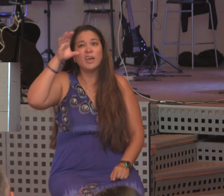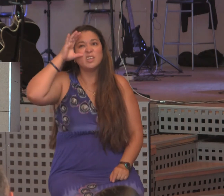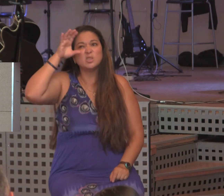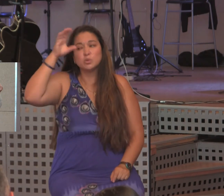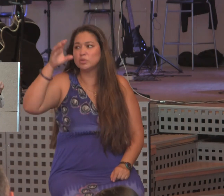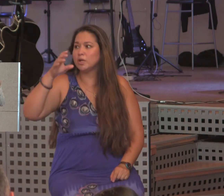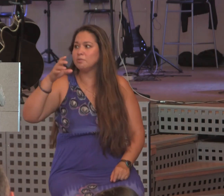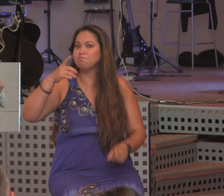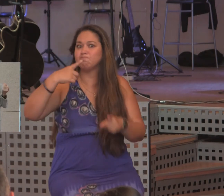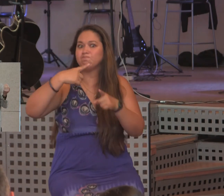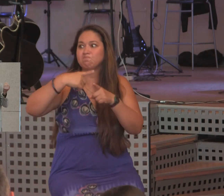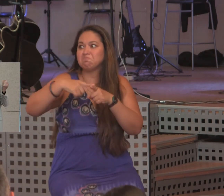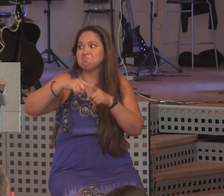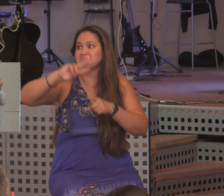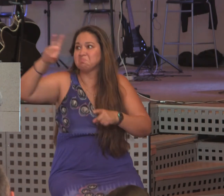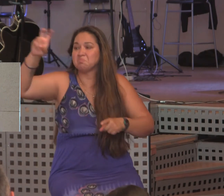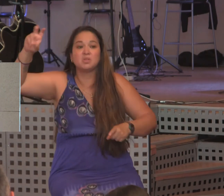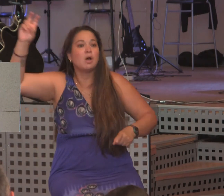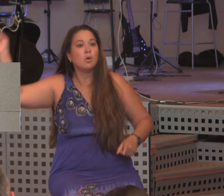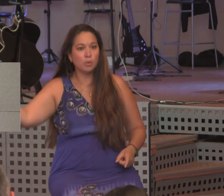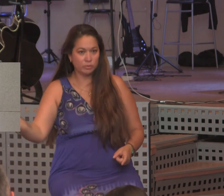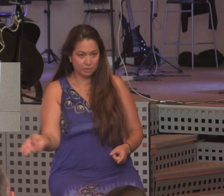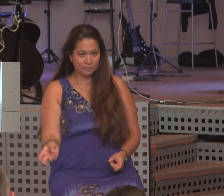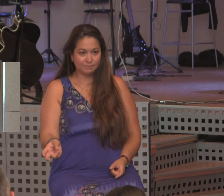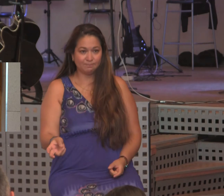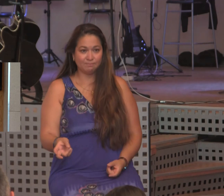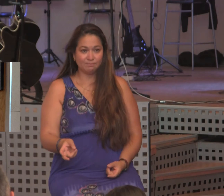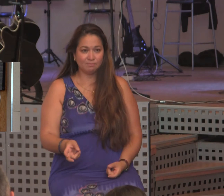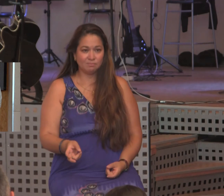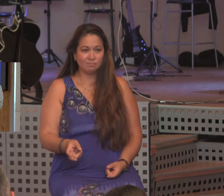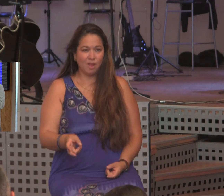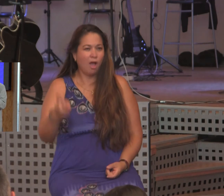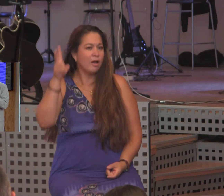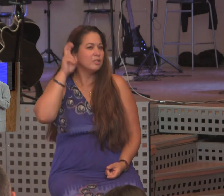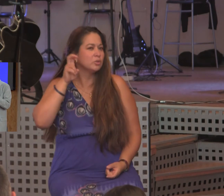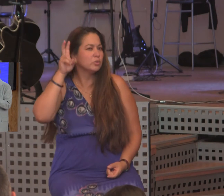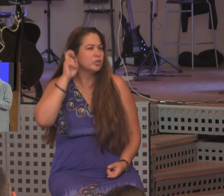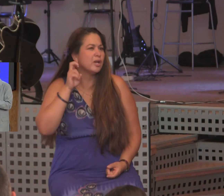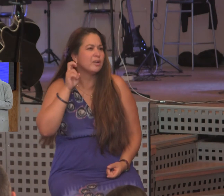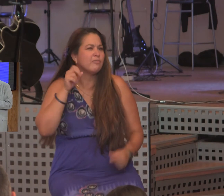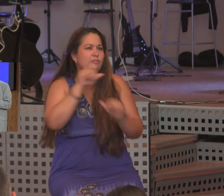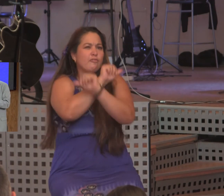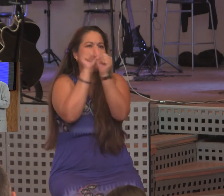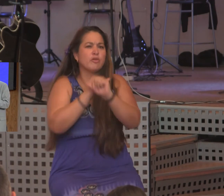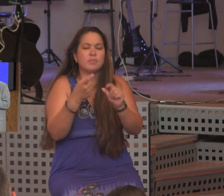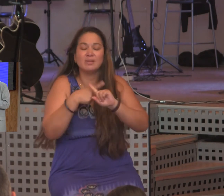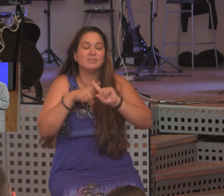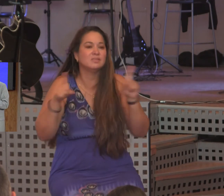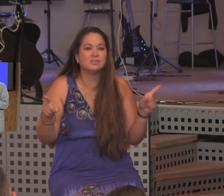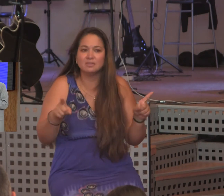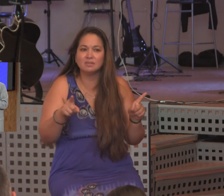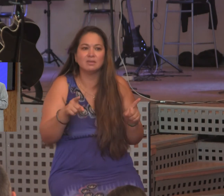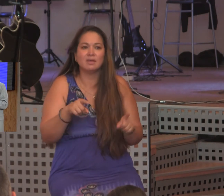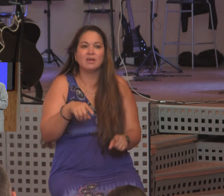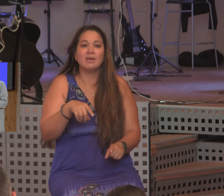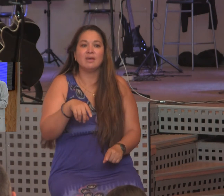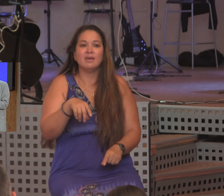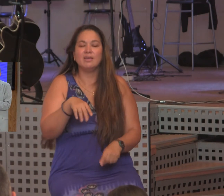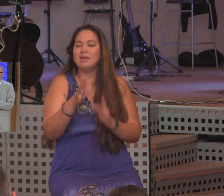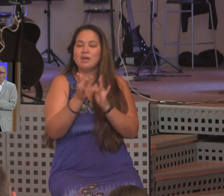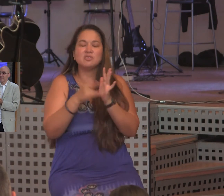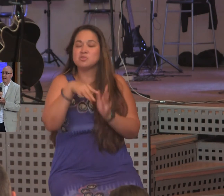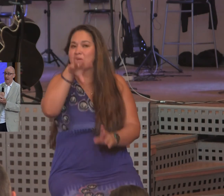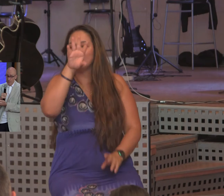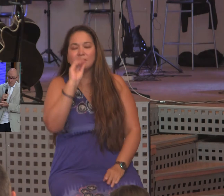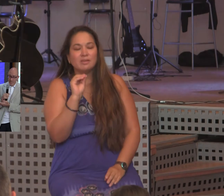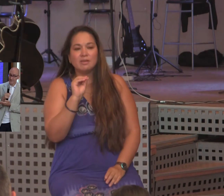Estaban con un escuchar, con un oír distinto y no podían entender. Por eso el